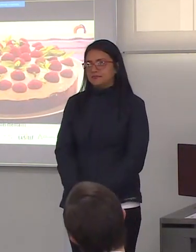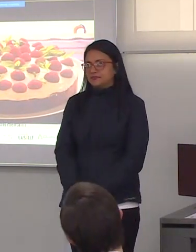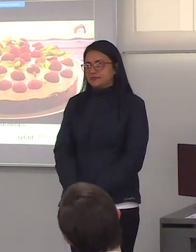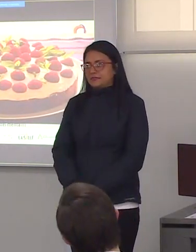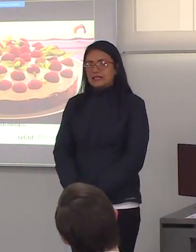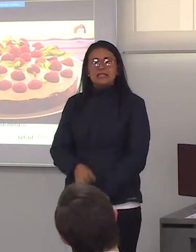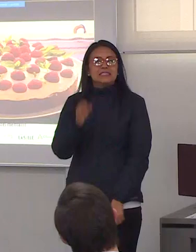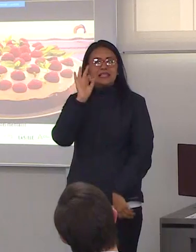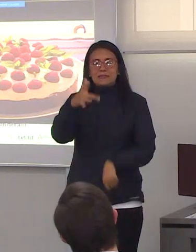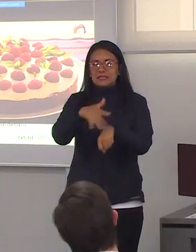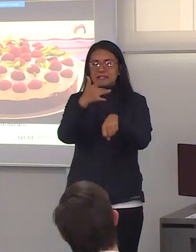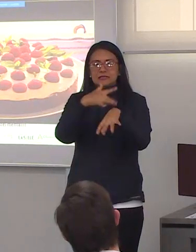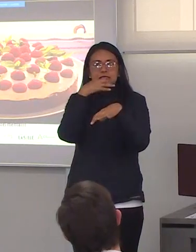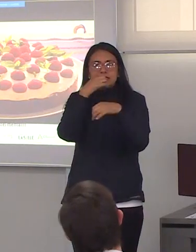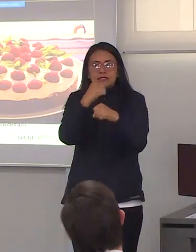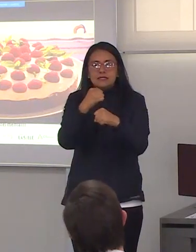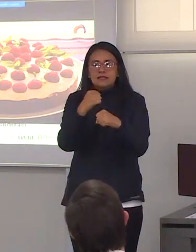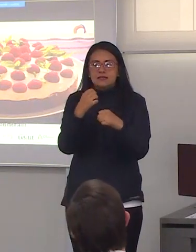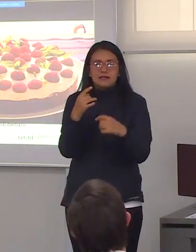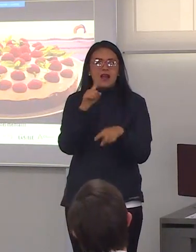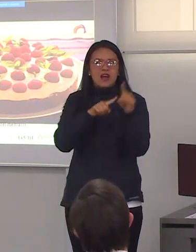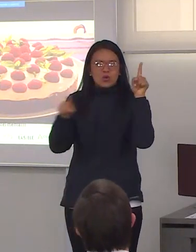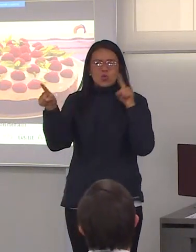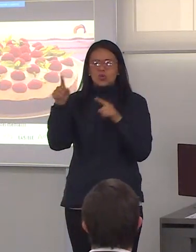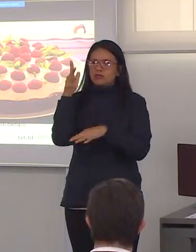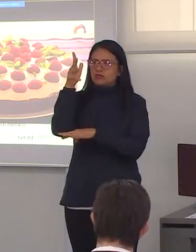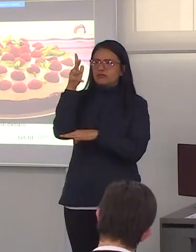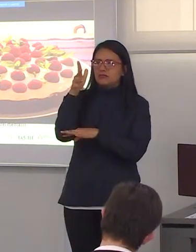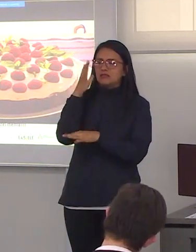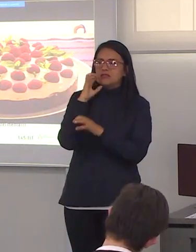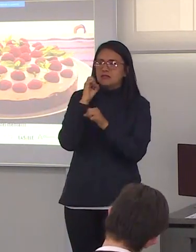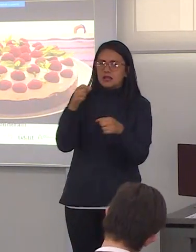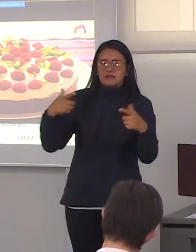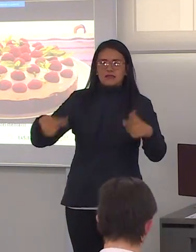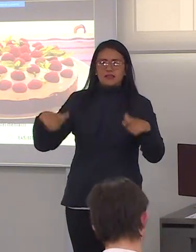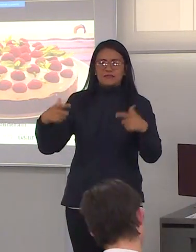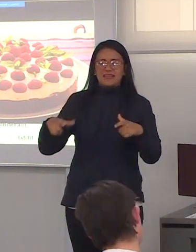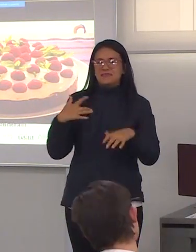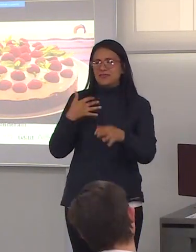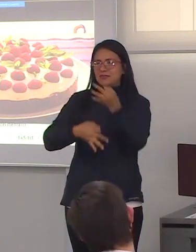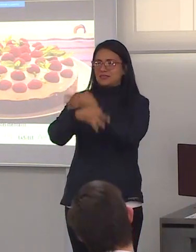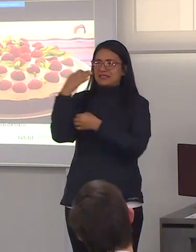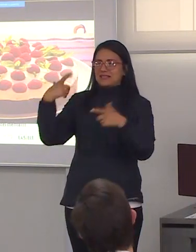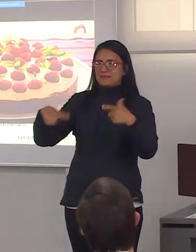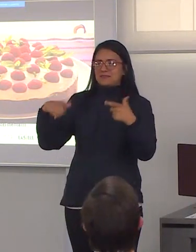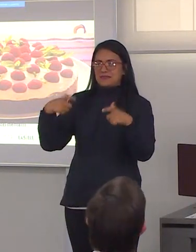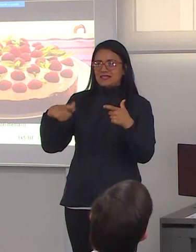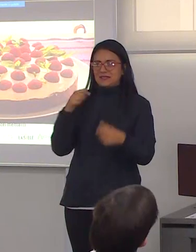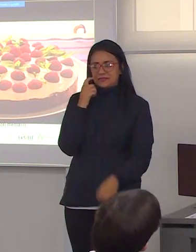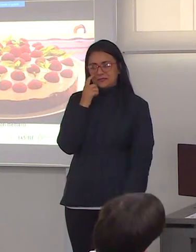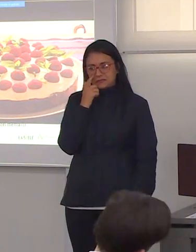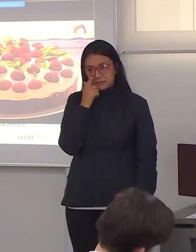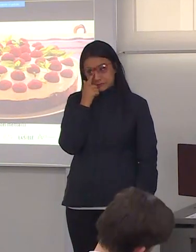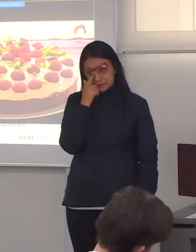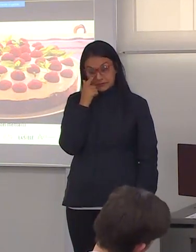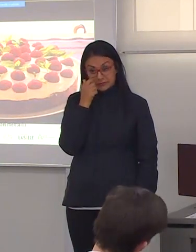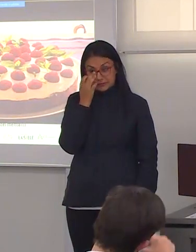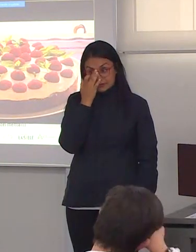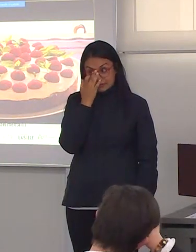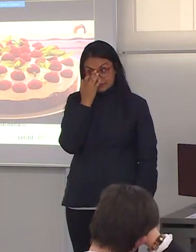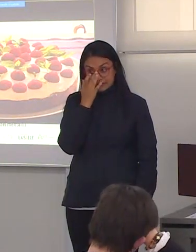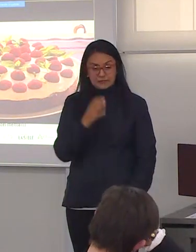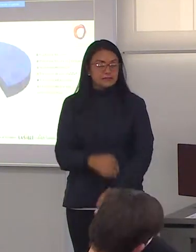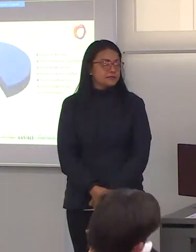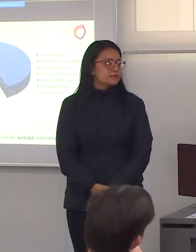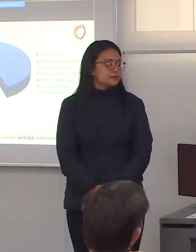yo siempre los antojo y los que me han visto en muchos escenarios siempre los antojo con el pastel me va a tocar cambiar el pastel pero bueno esto es